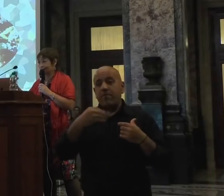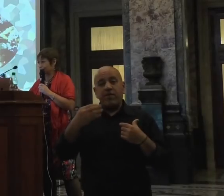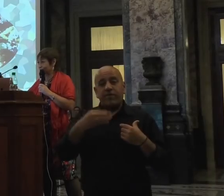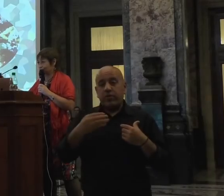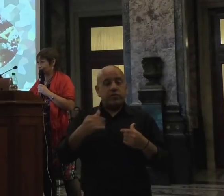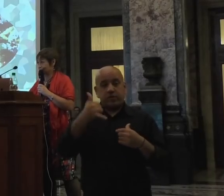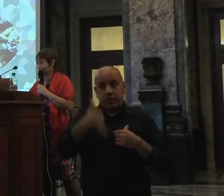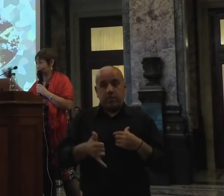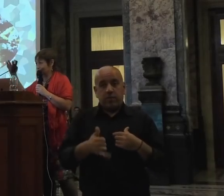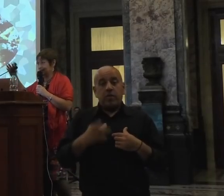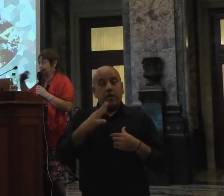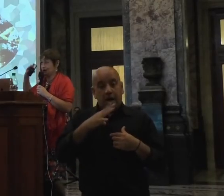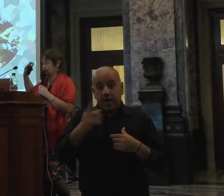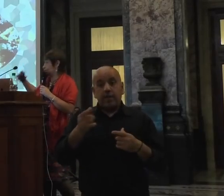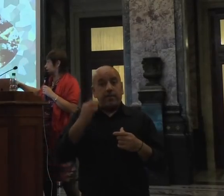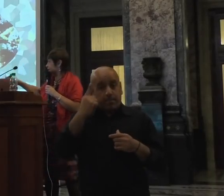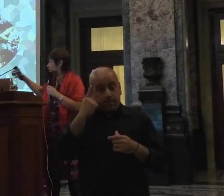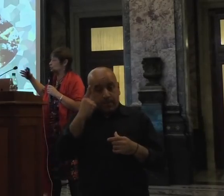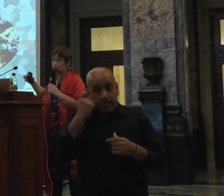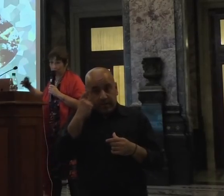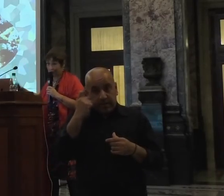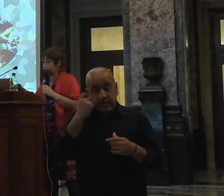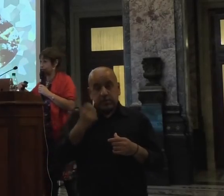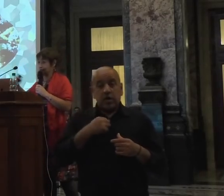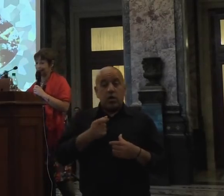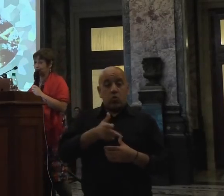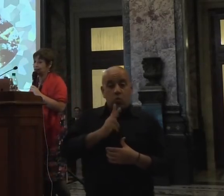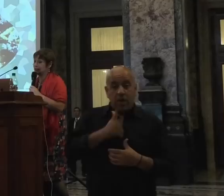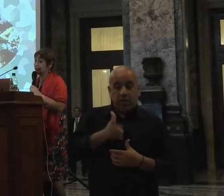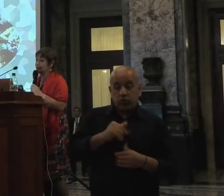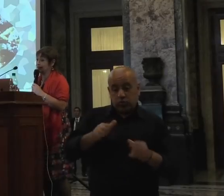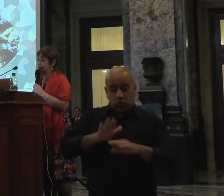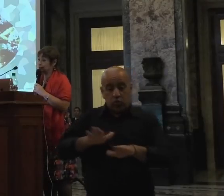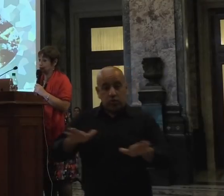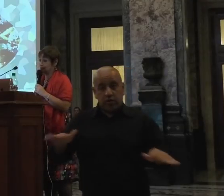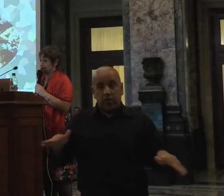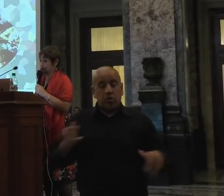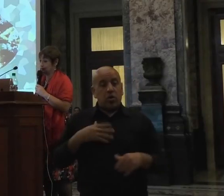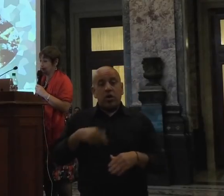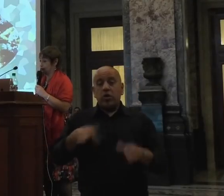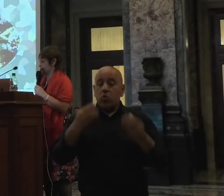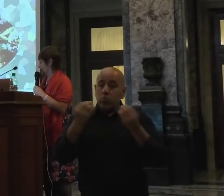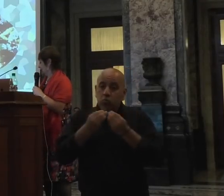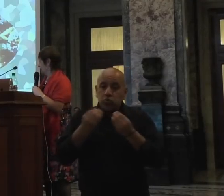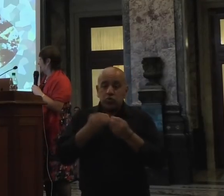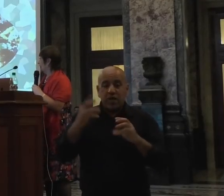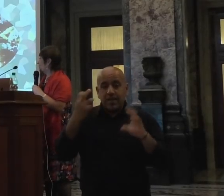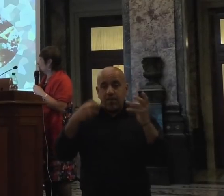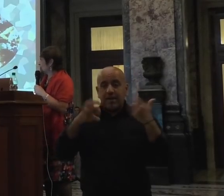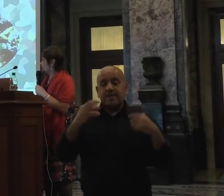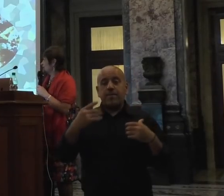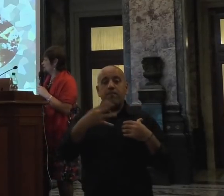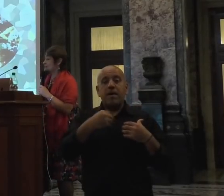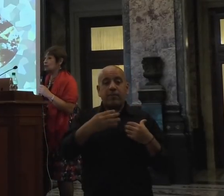Hay demostraciones experimentales con humanos, con niños, con gente de todas las edades y con muchísimos mamíferos.